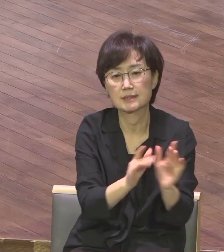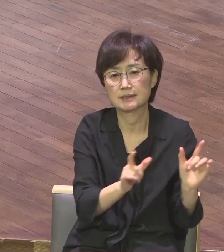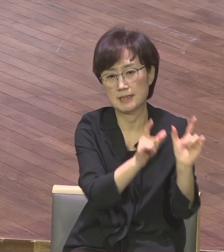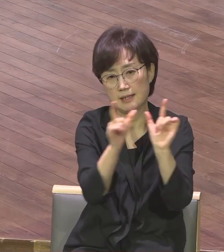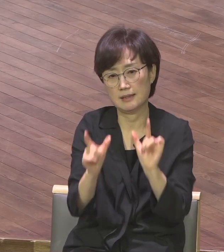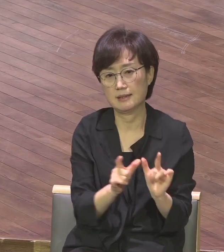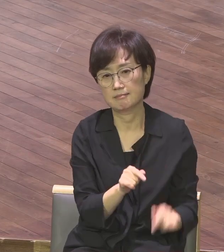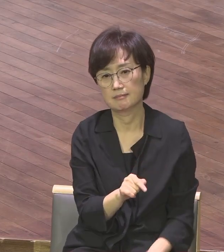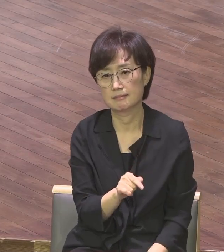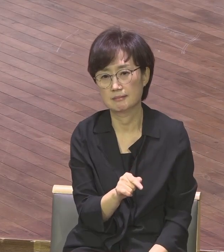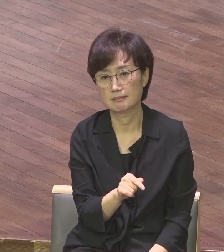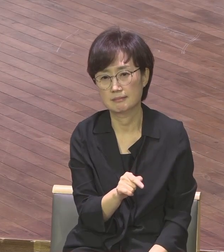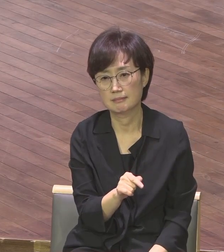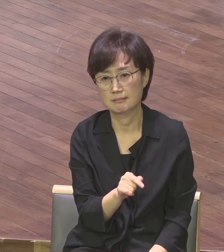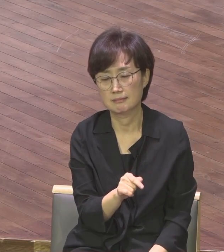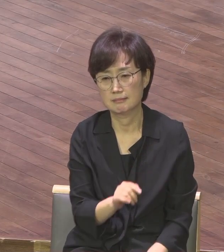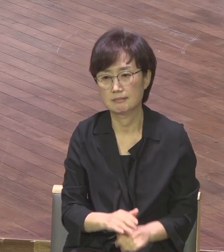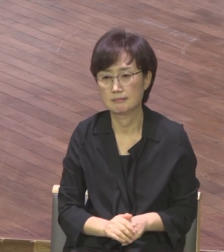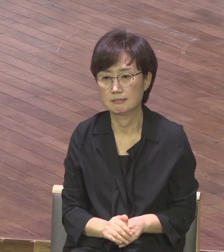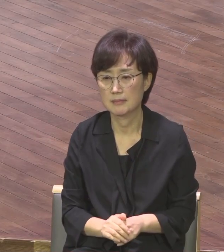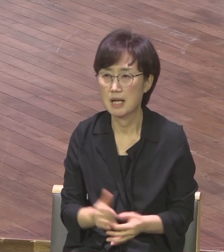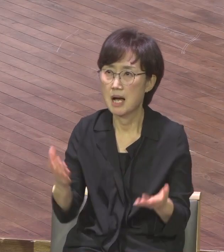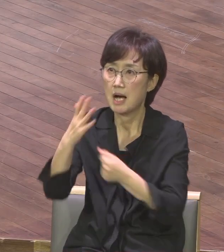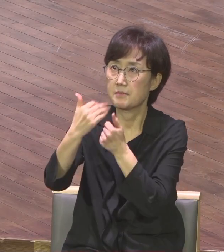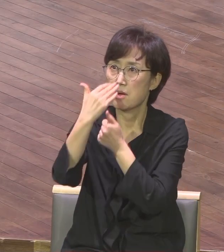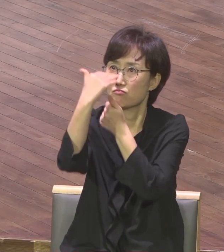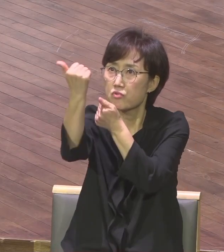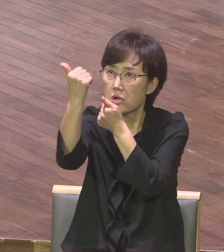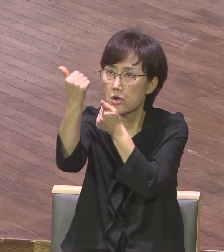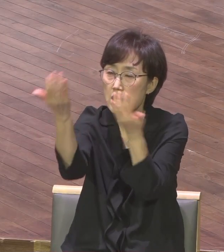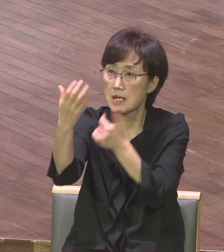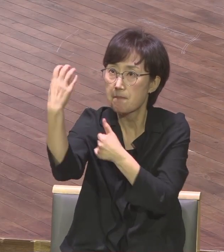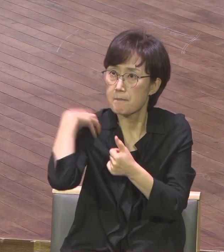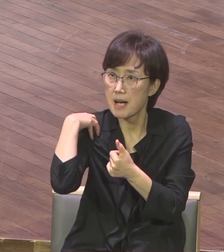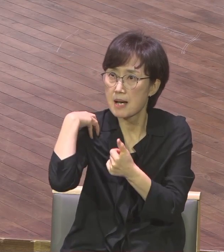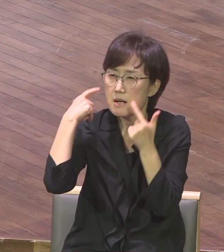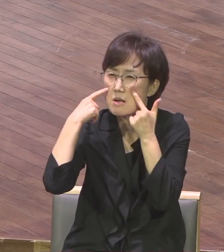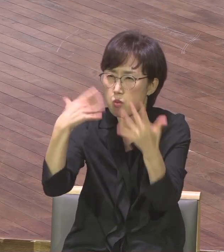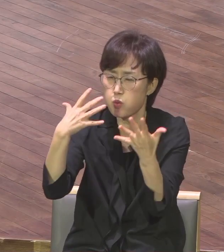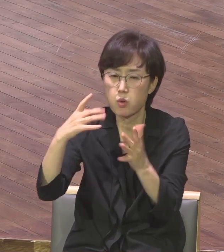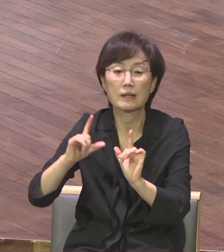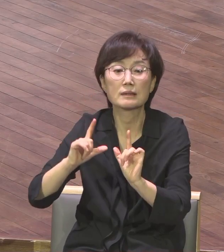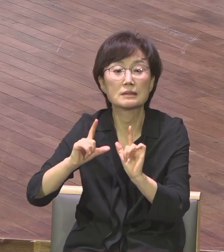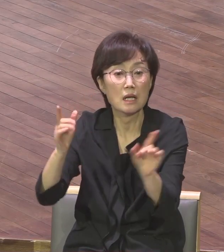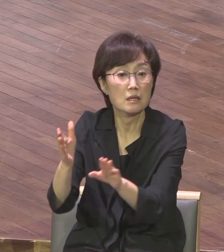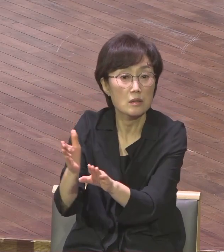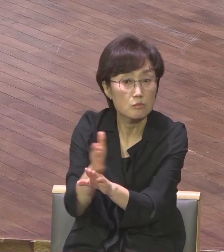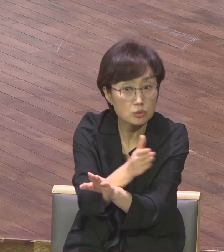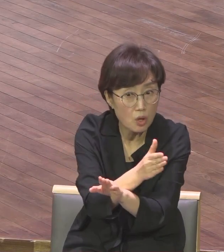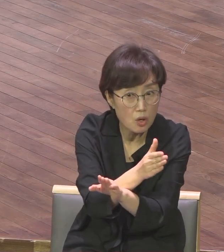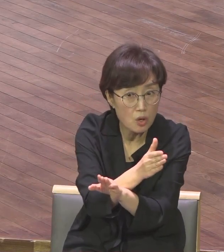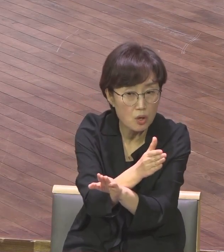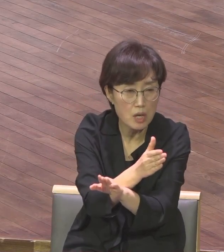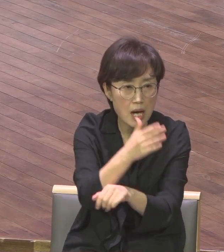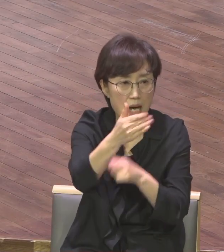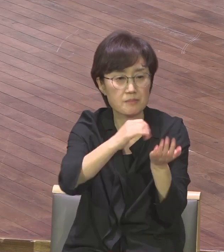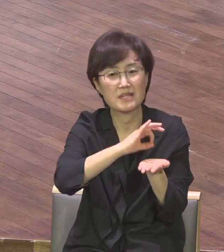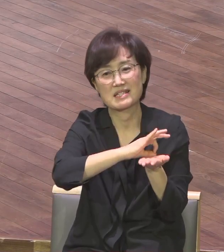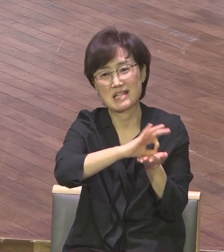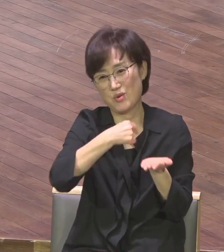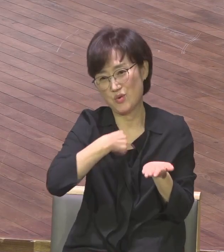사명적 정체성이 내가 어느 날 회복되는 그날 이후로 하나님이 어떻게 나를